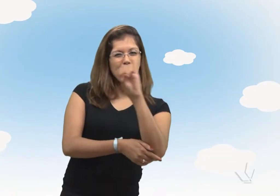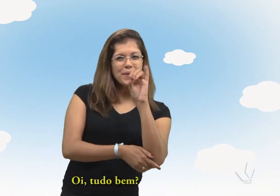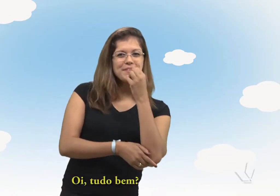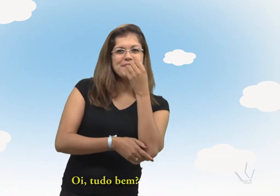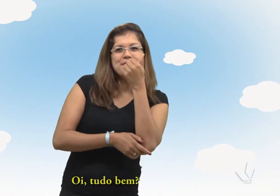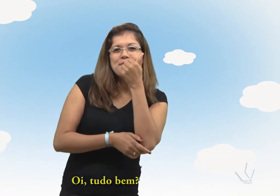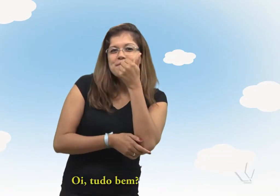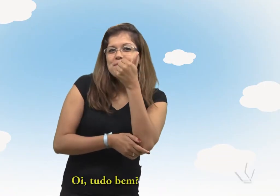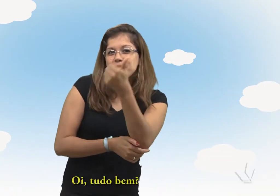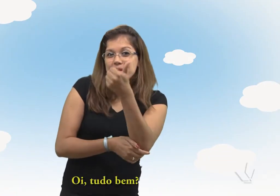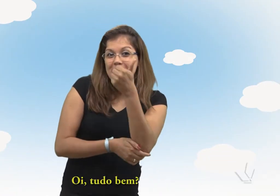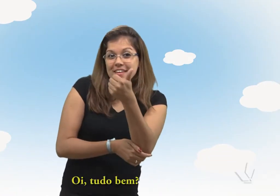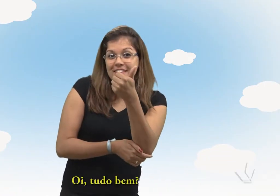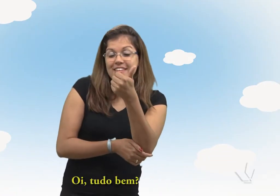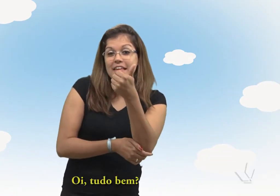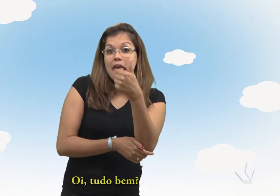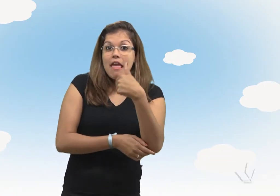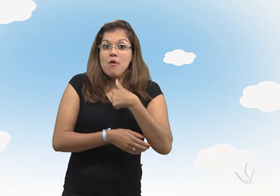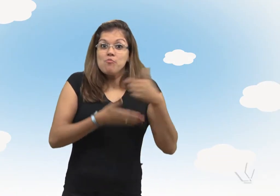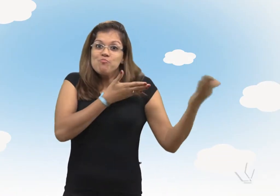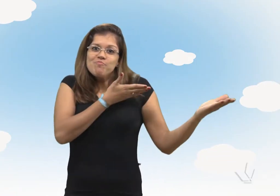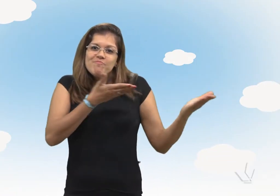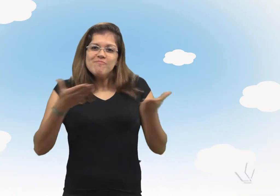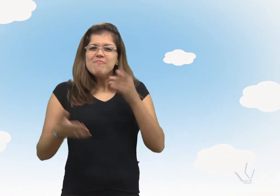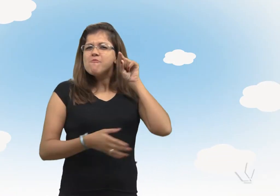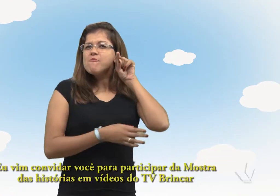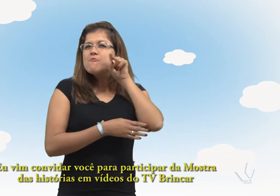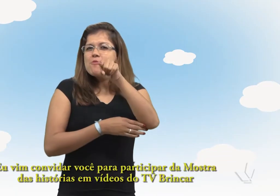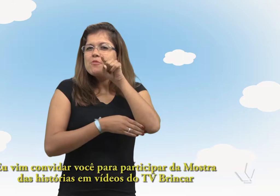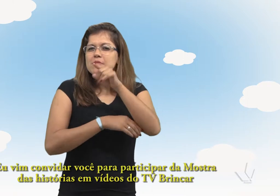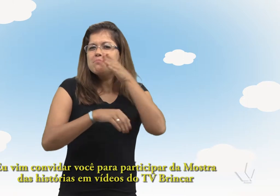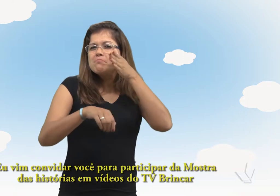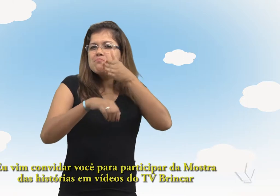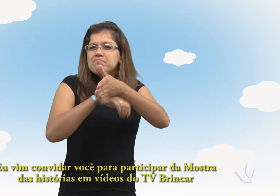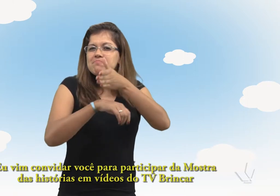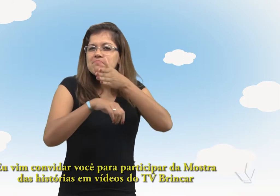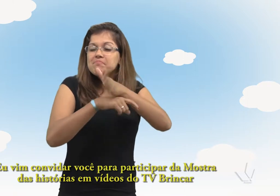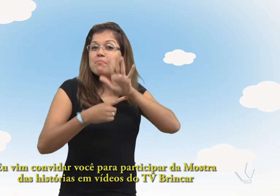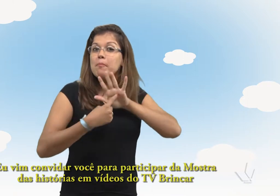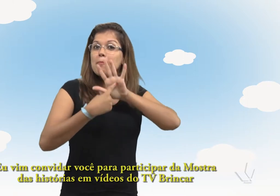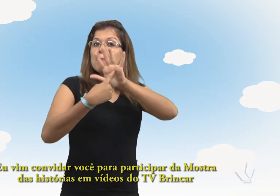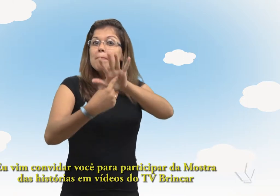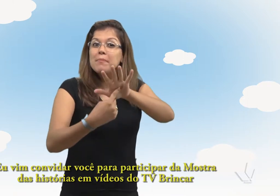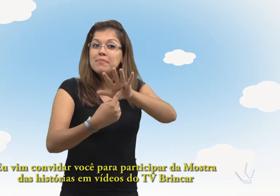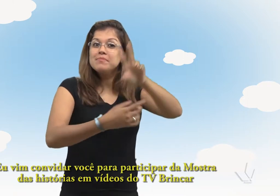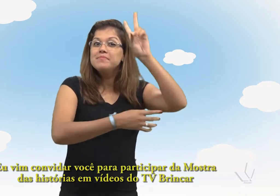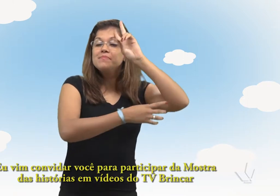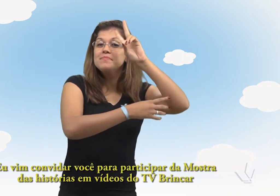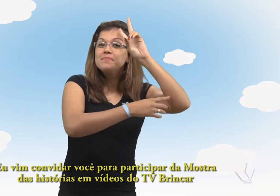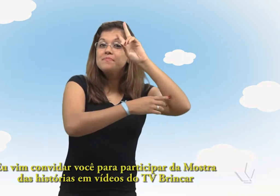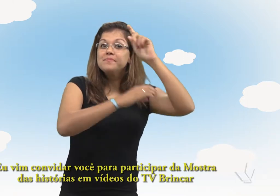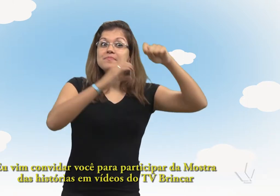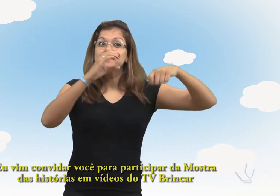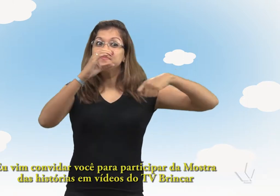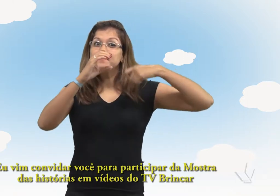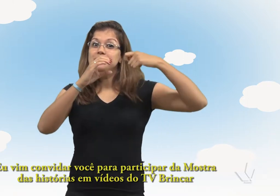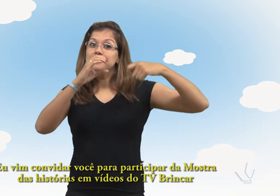Oi, tudo bem? Eu vim convidar você para participar da Mostra das Histórias